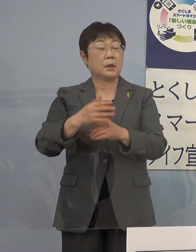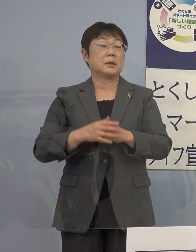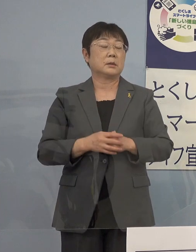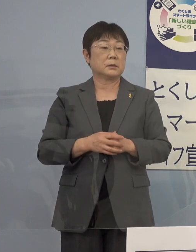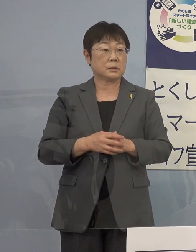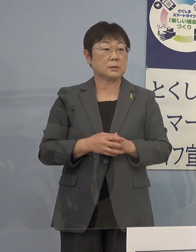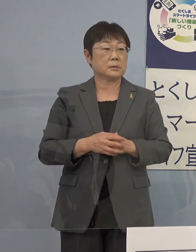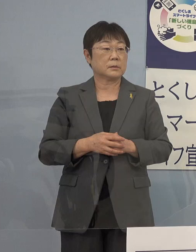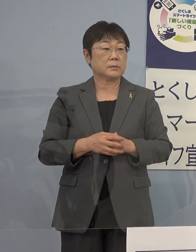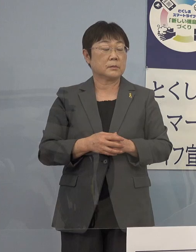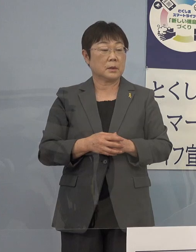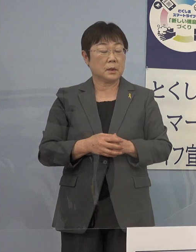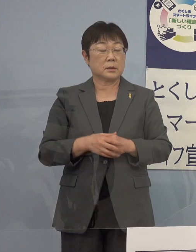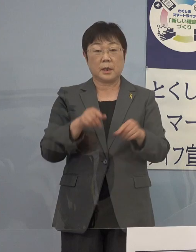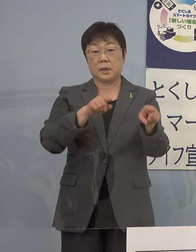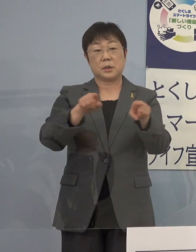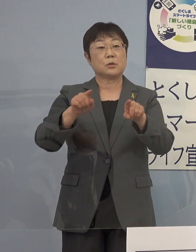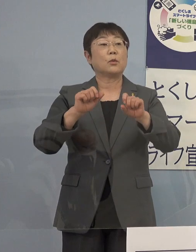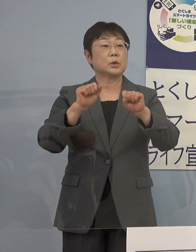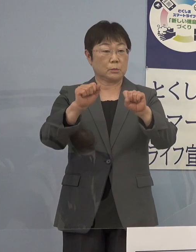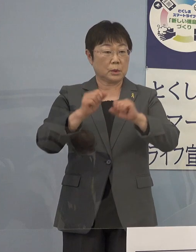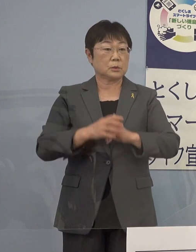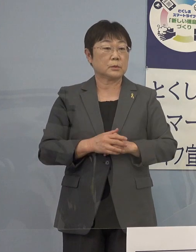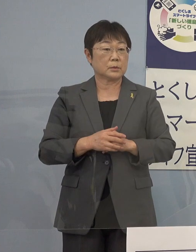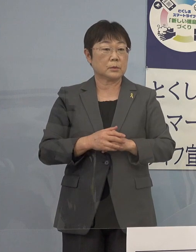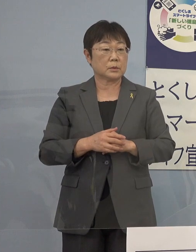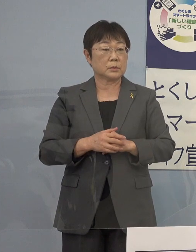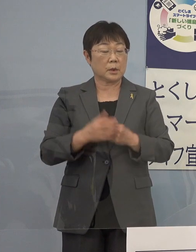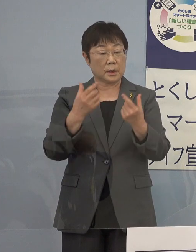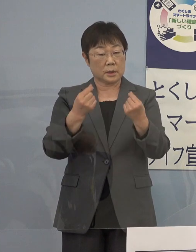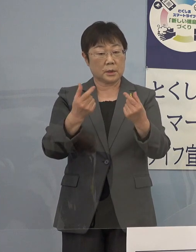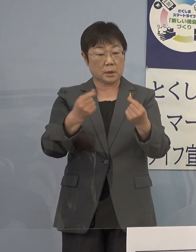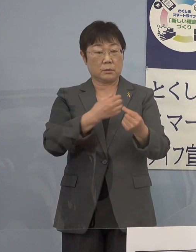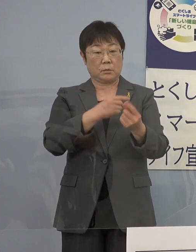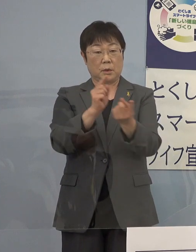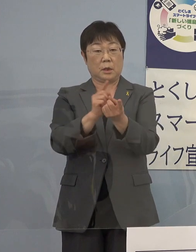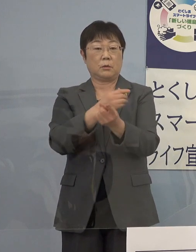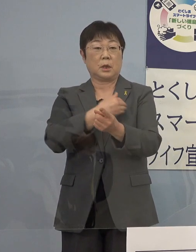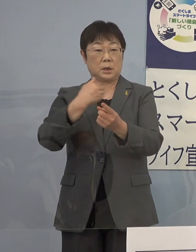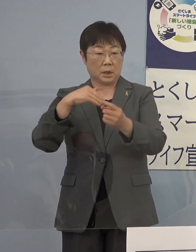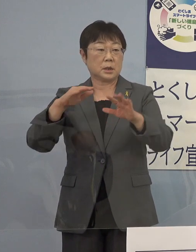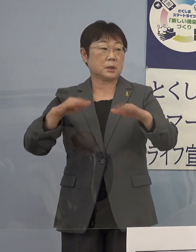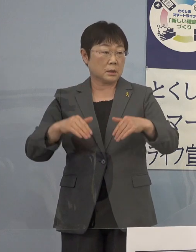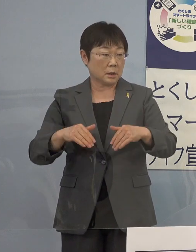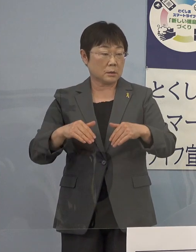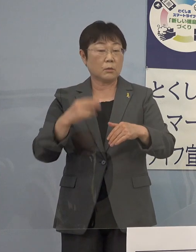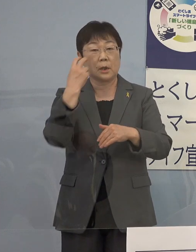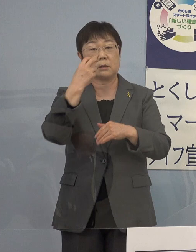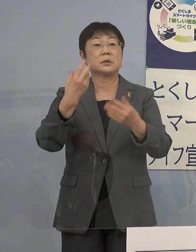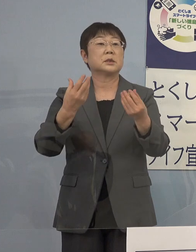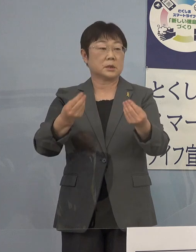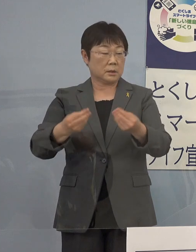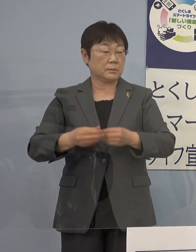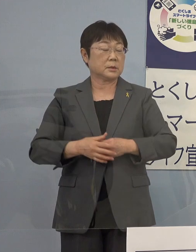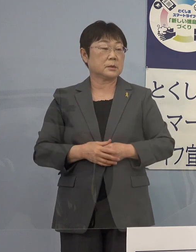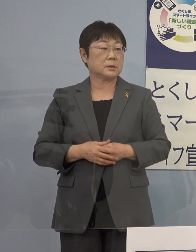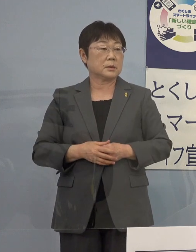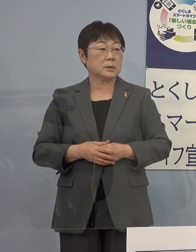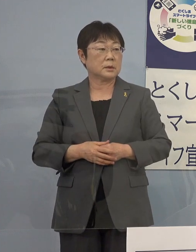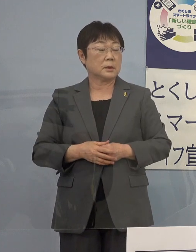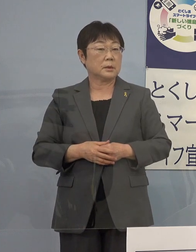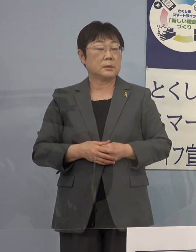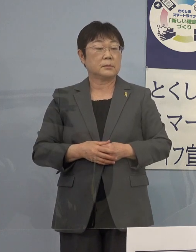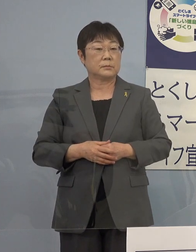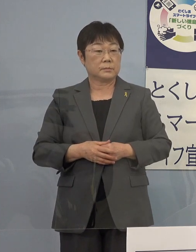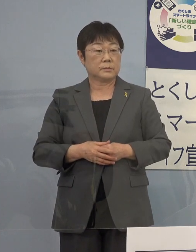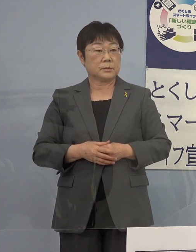って、で、指導させていただくんですが、これはきっちりできているということが確認できました。まあ、そういうことも